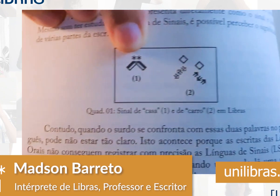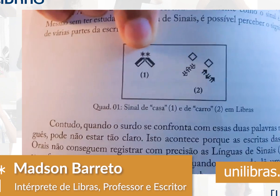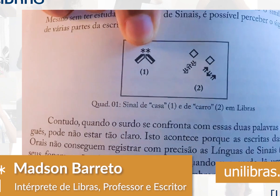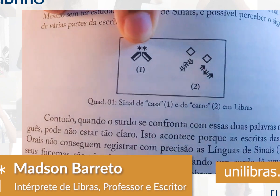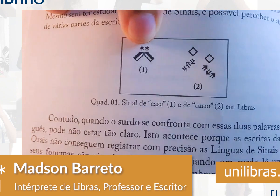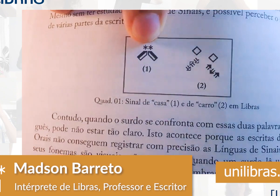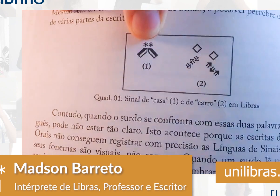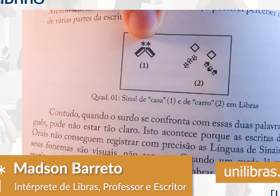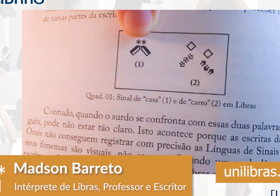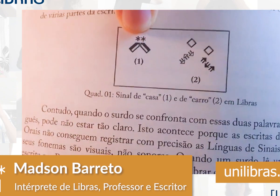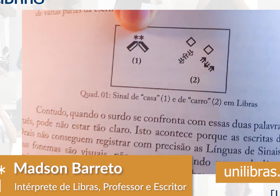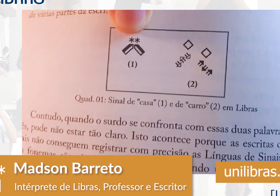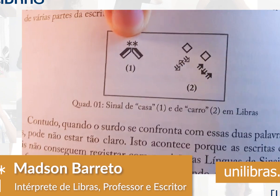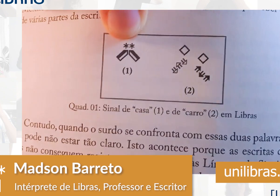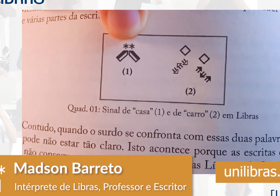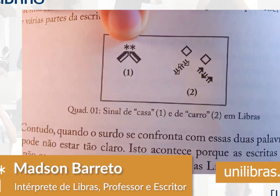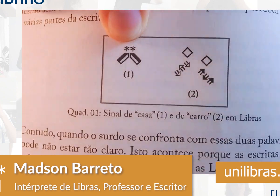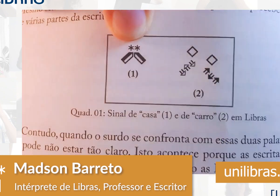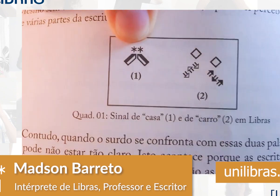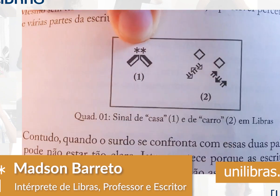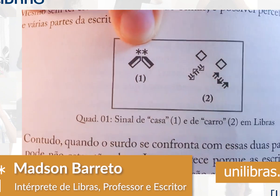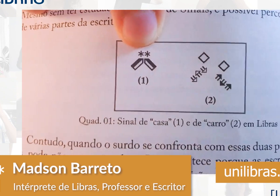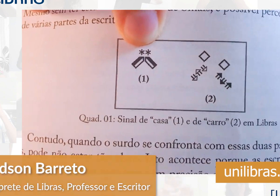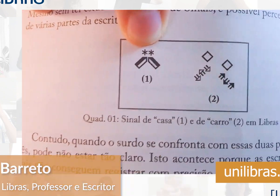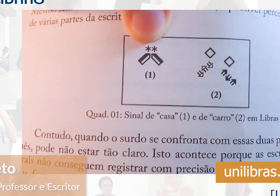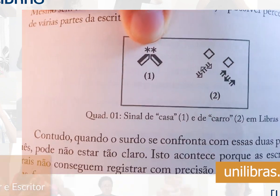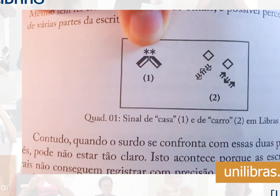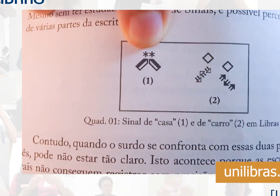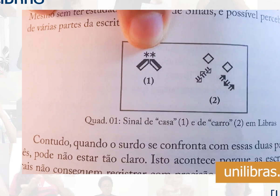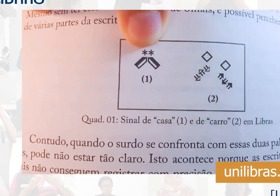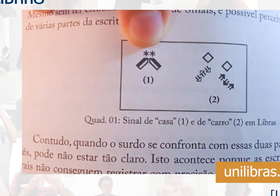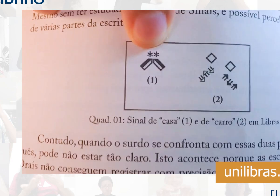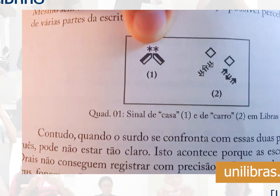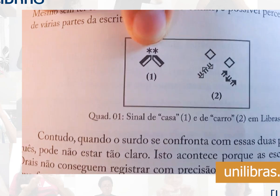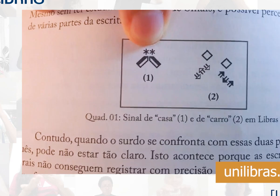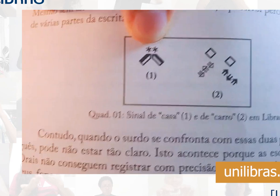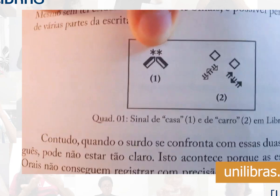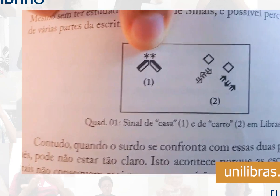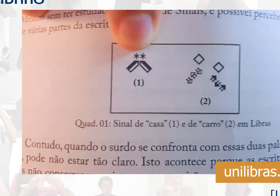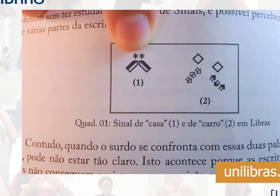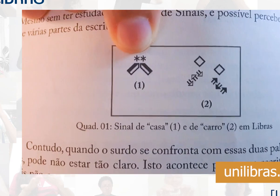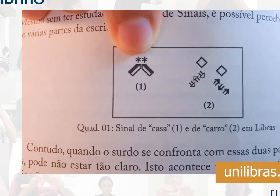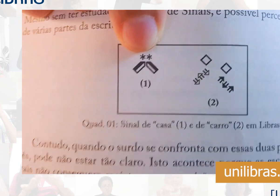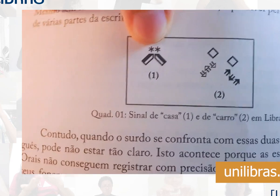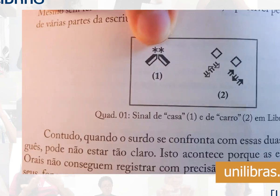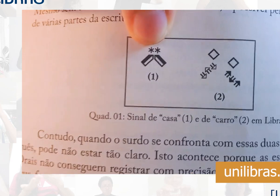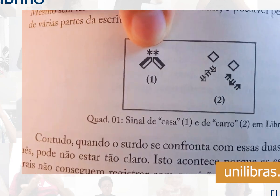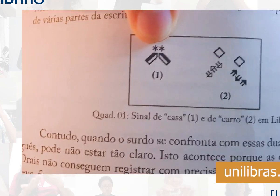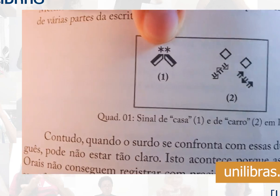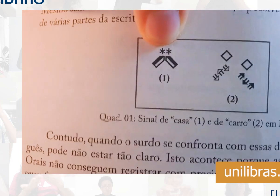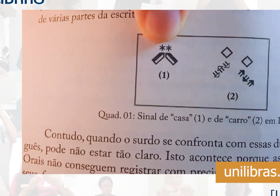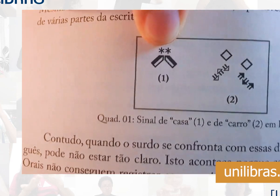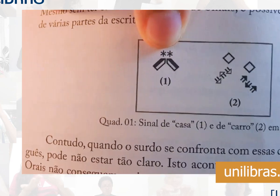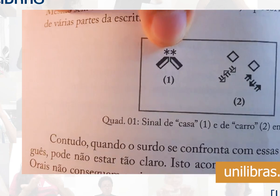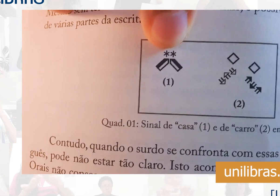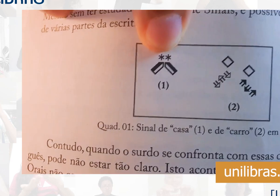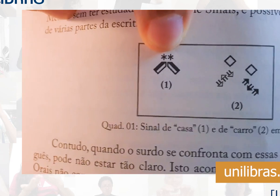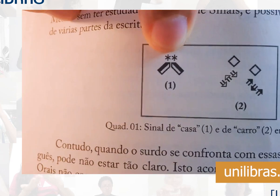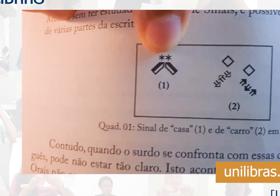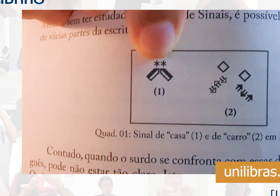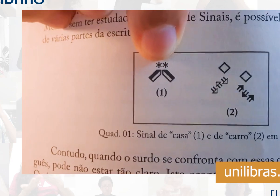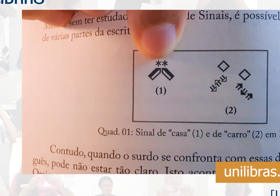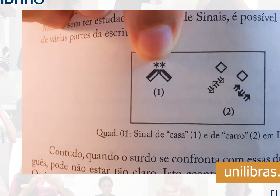que está escrito aqui. Percebeu? Olha que interessante isso. Deixe seu comentário aqui abaixo, dizendo se você